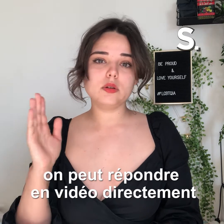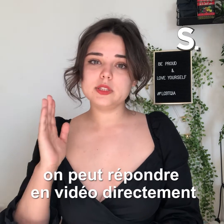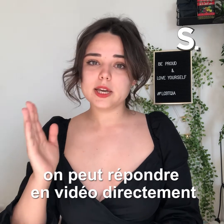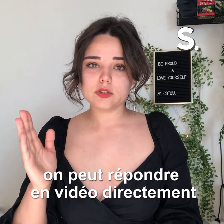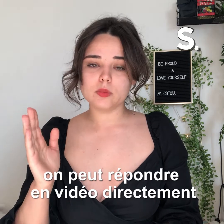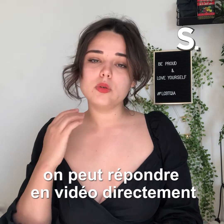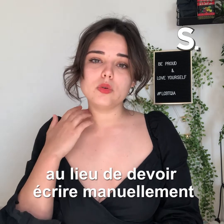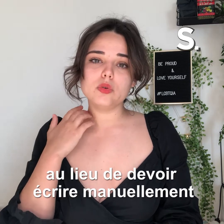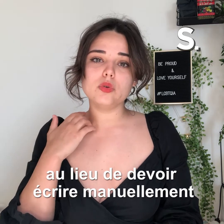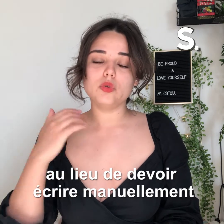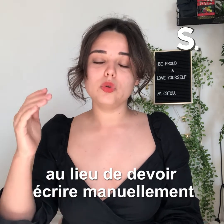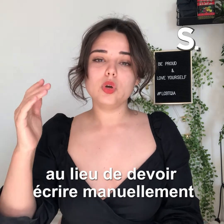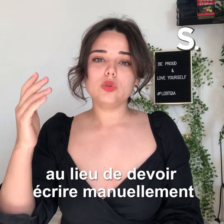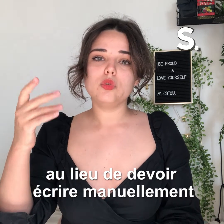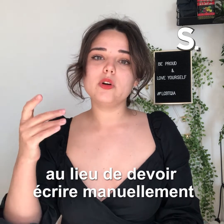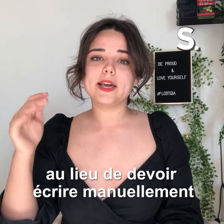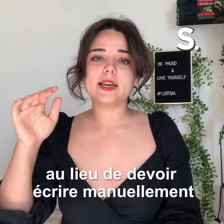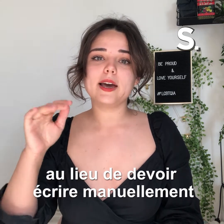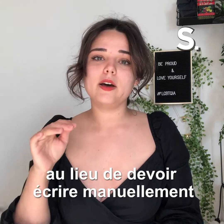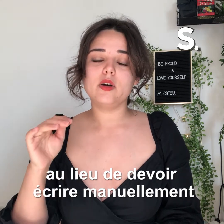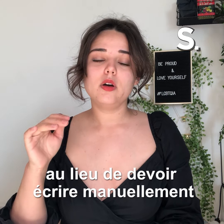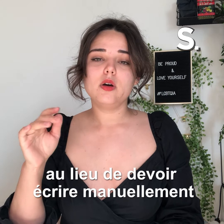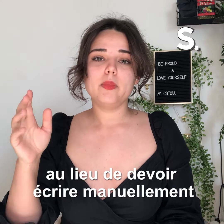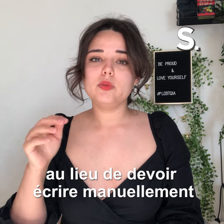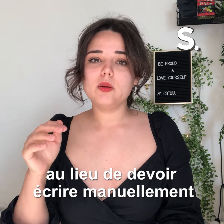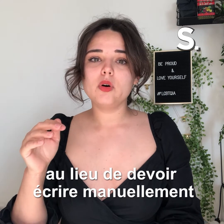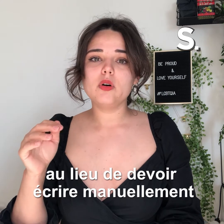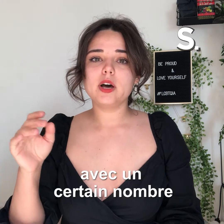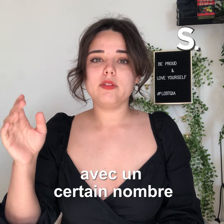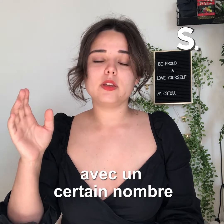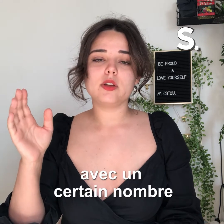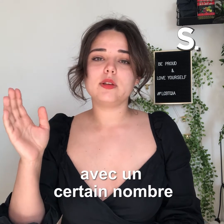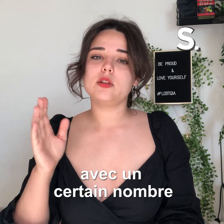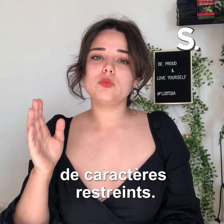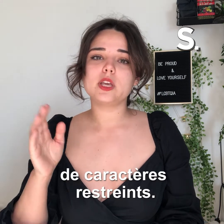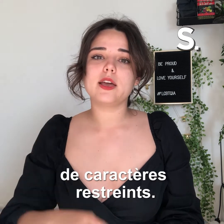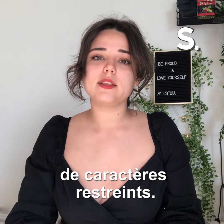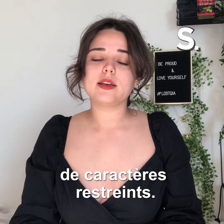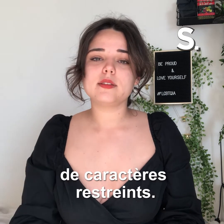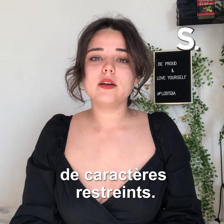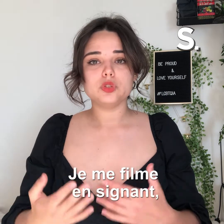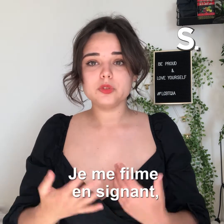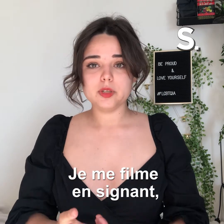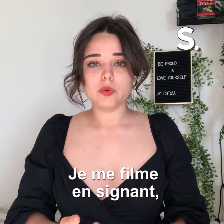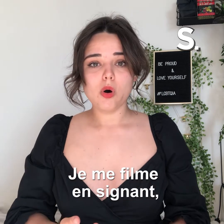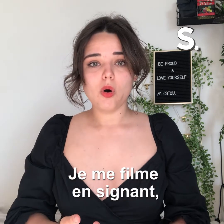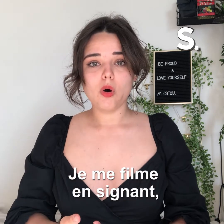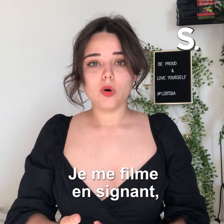directement, au lieu de devoir écrire manuellement avec un certain nombre de caractères restreints. Je me filme en